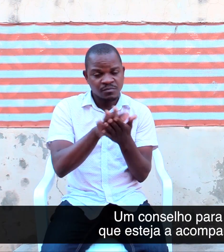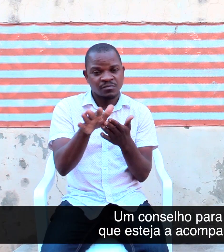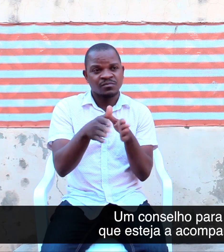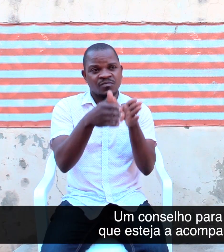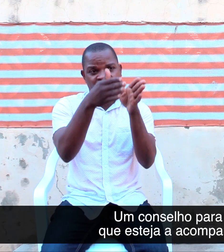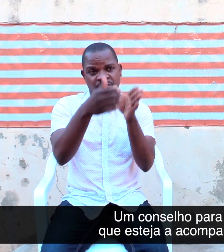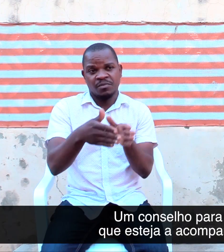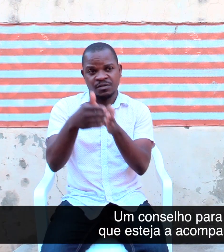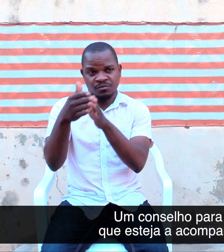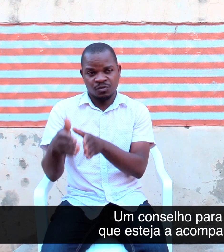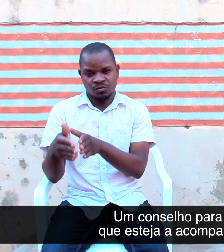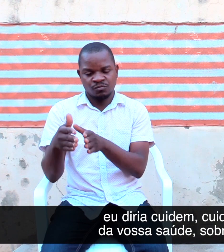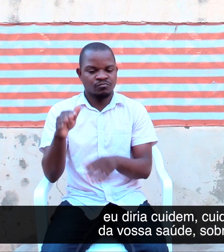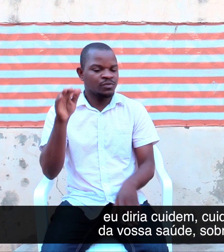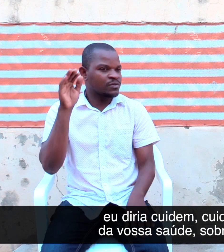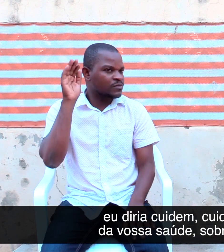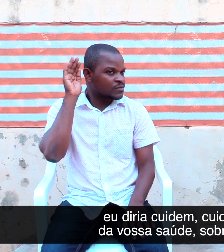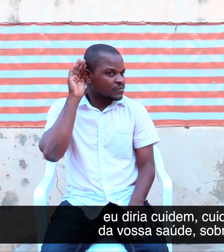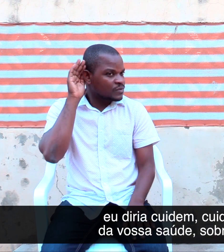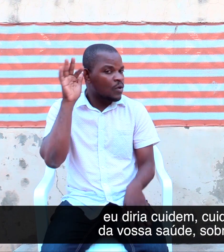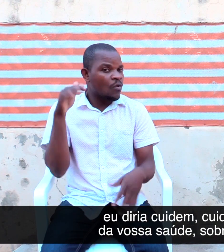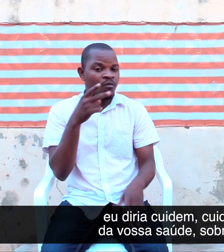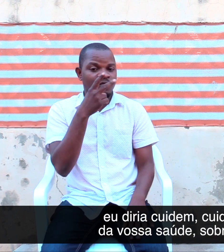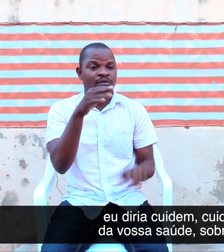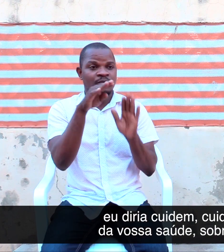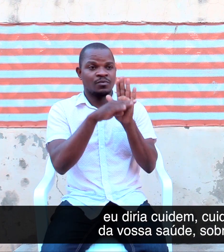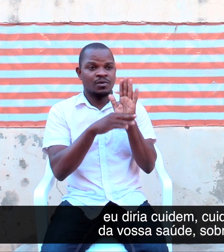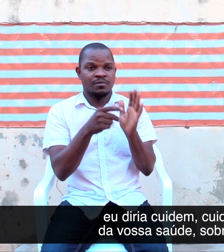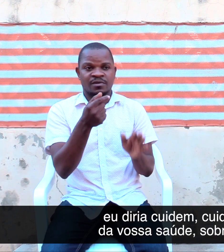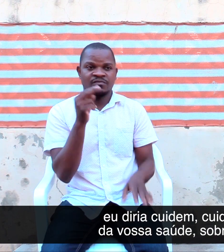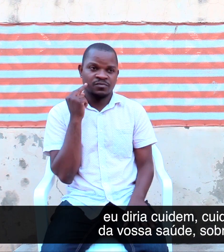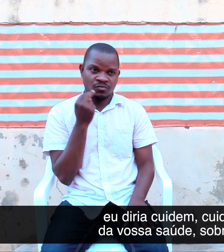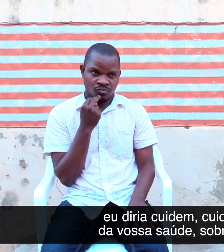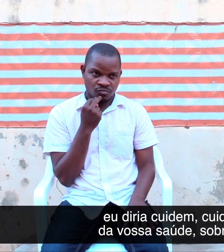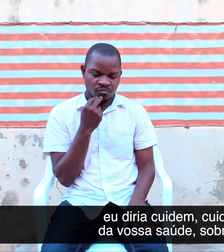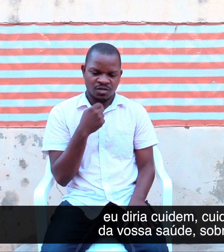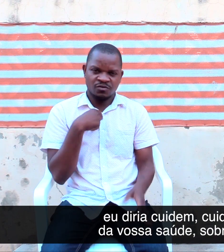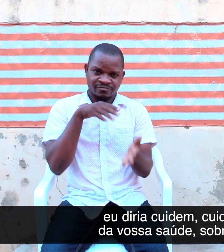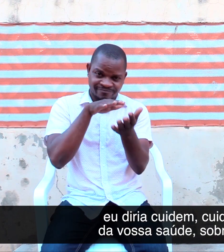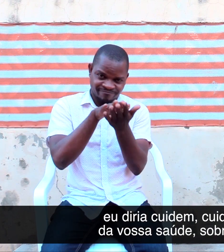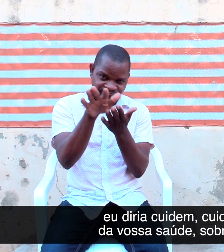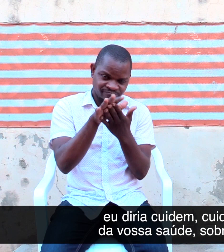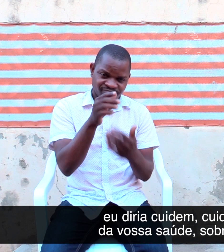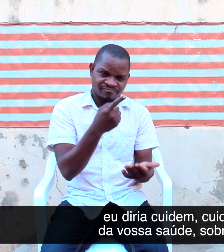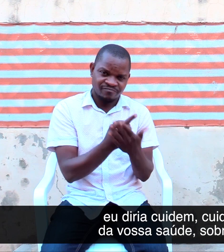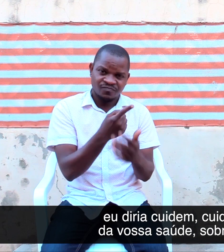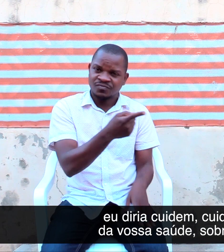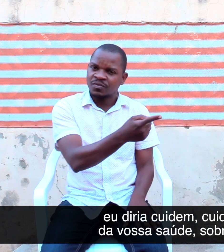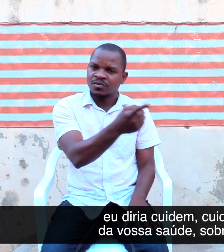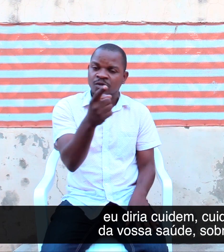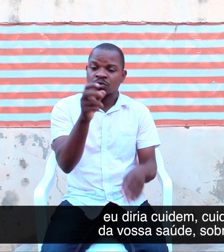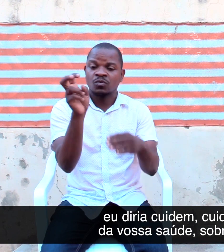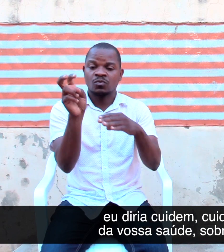que esteja a acompanhar este programa, eu diria o seguinte: cuidem muito da